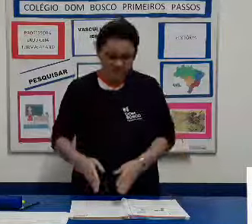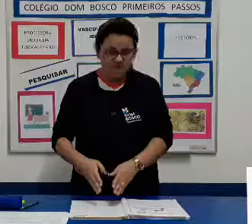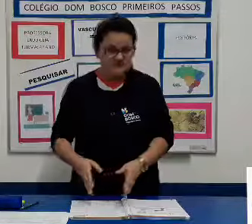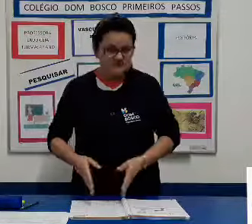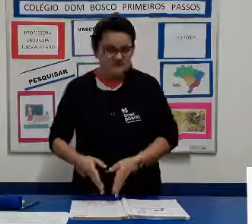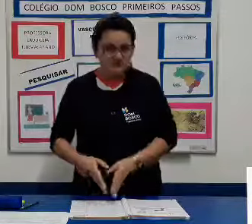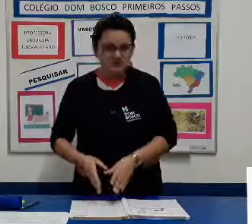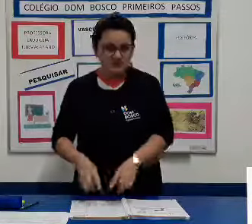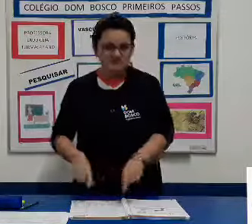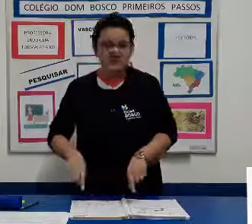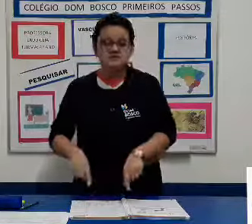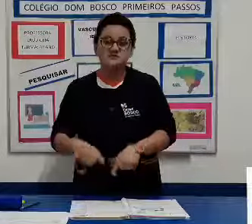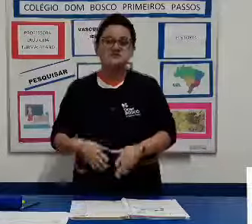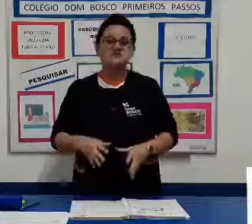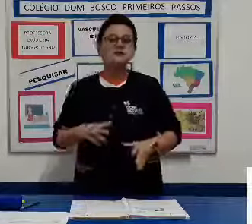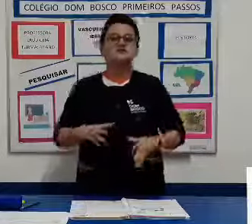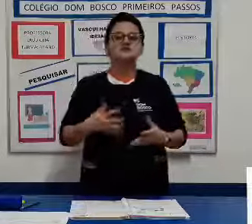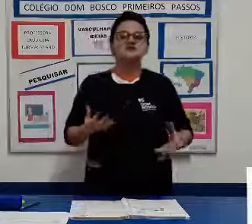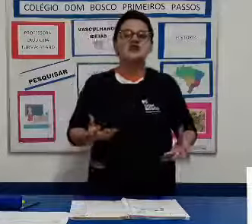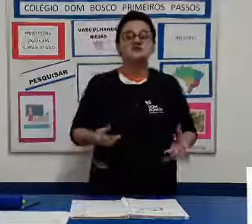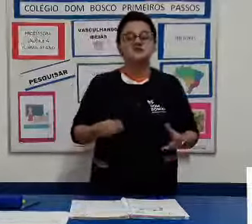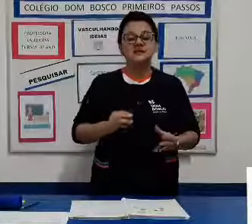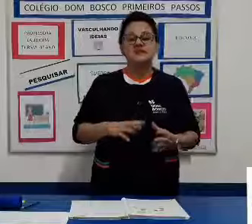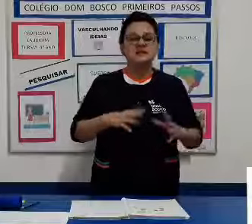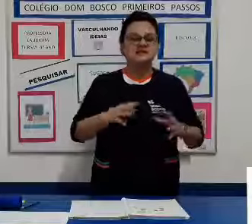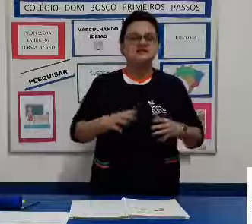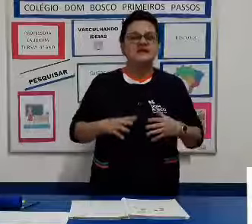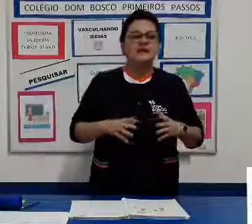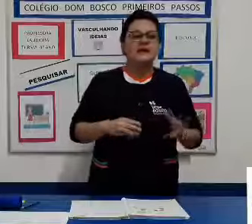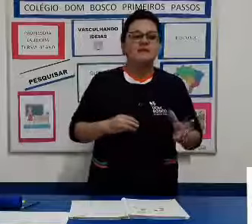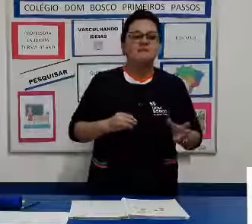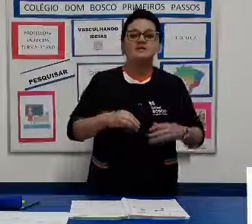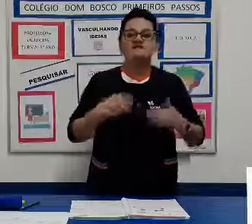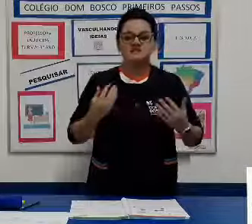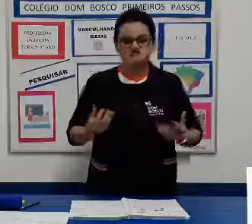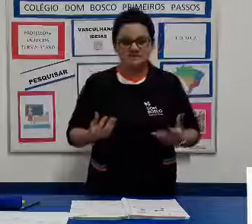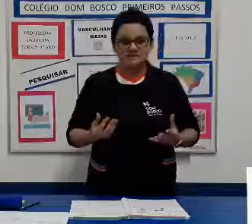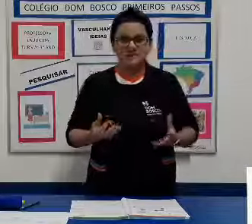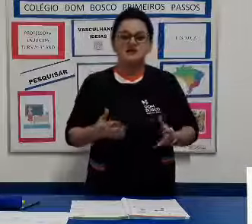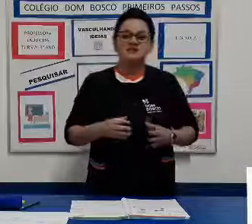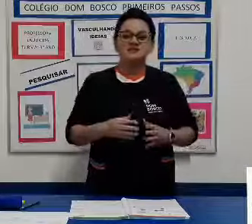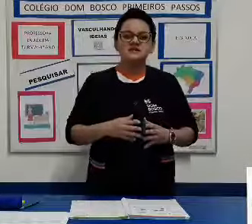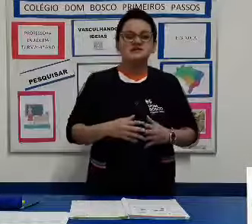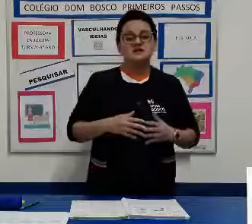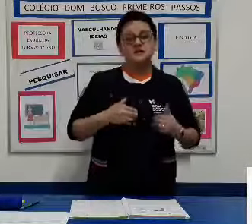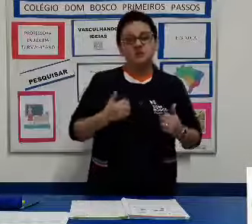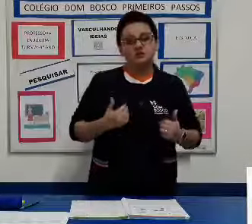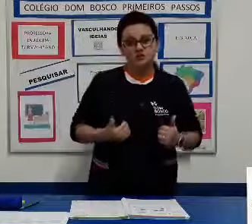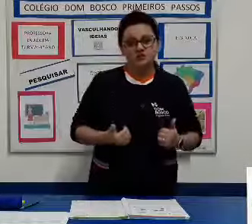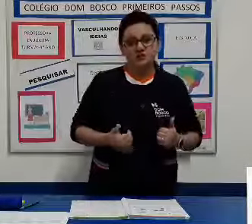um texto escrito, tem um espaço, vocês vão fazer o que, que vocês acham dessas manifestações, né? Vocês acham que tem ponto